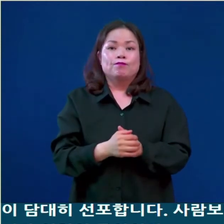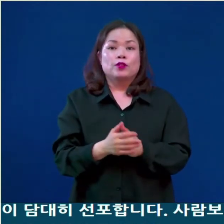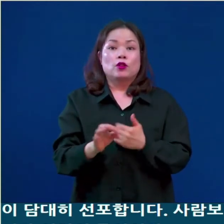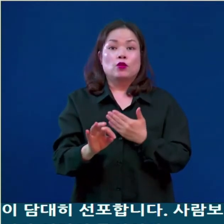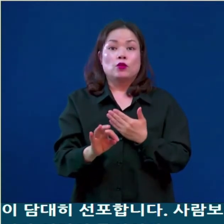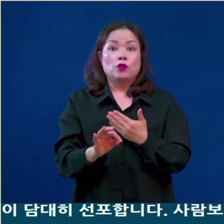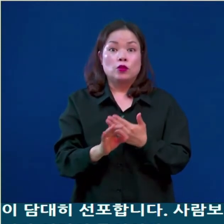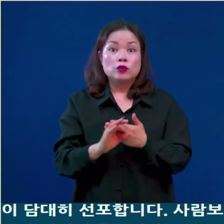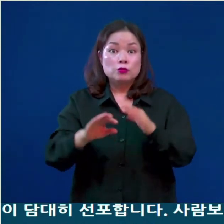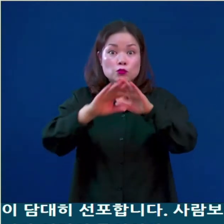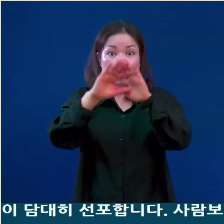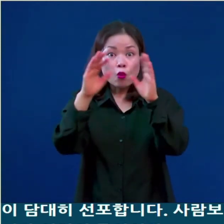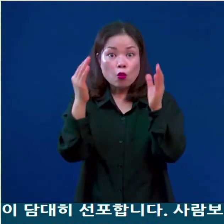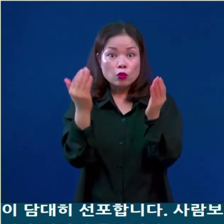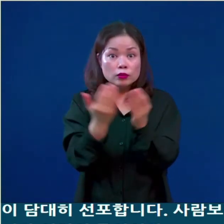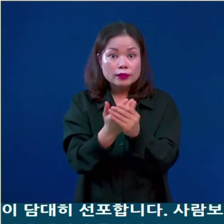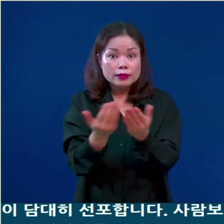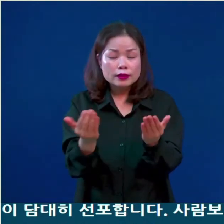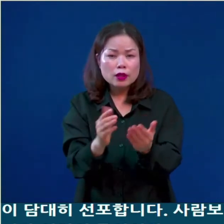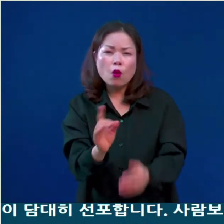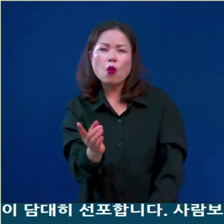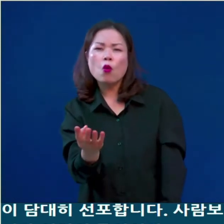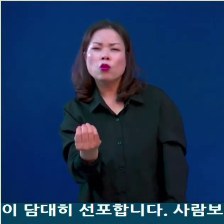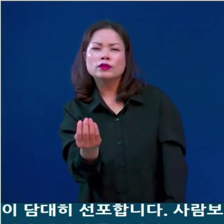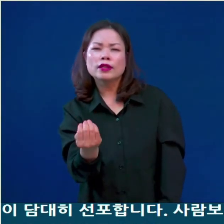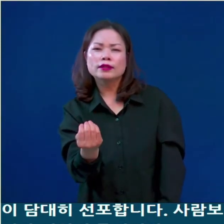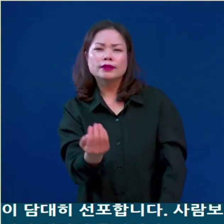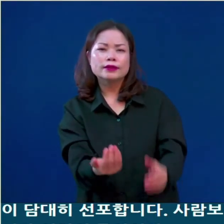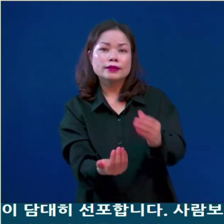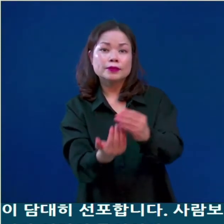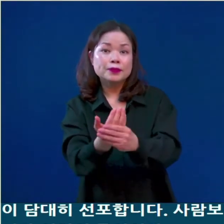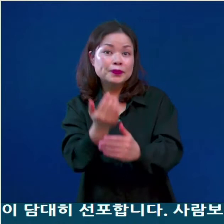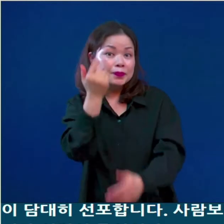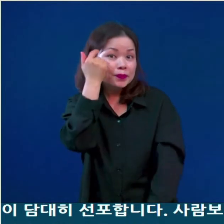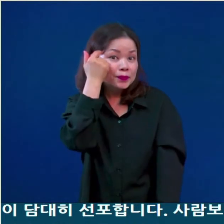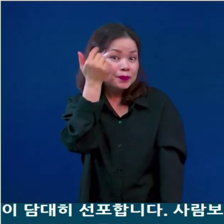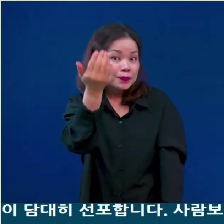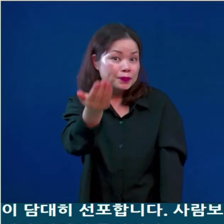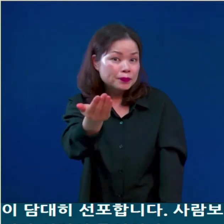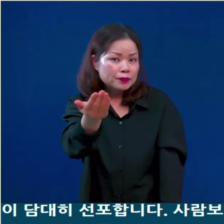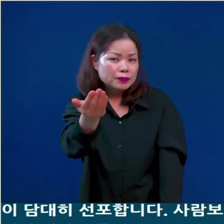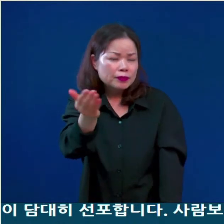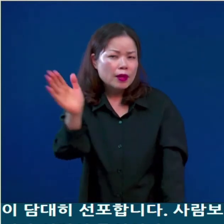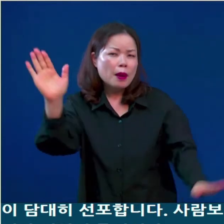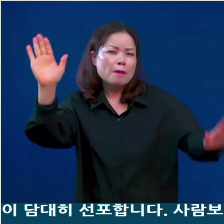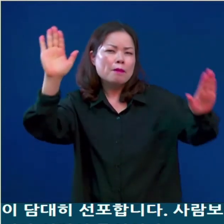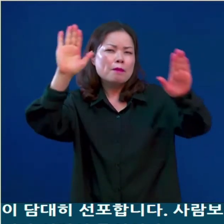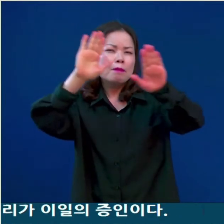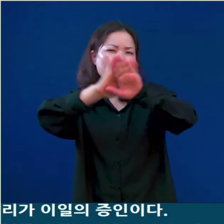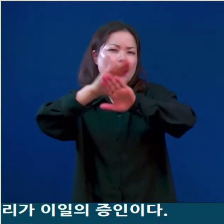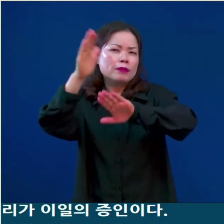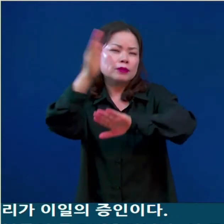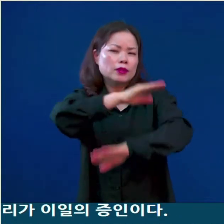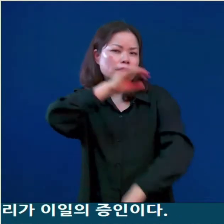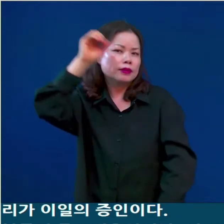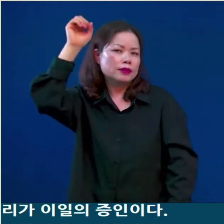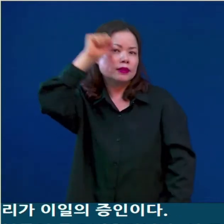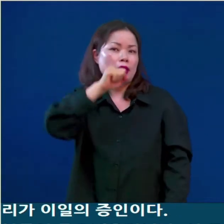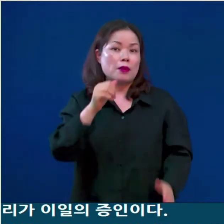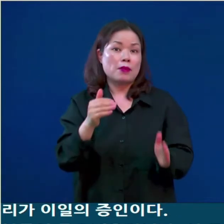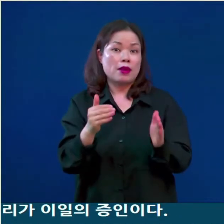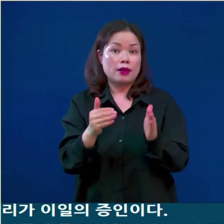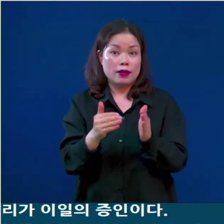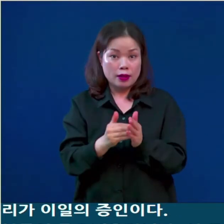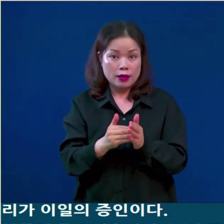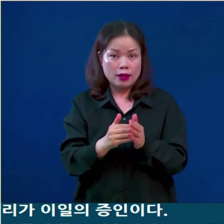그렇다면 이 모든 일이 언제 벌어집니까? 밤부터 새벽까지,